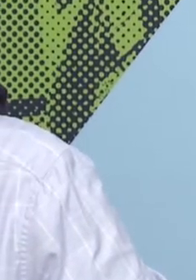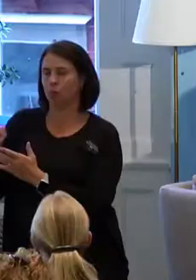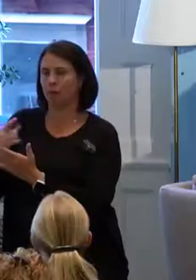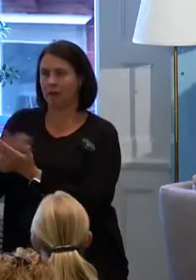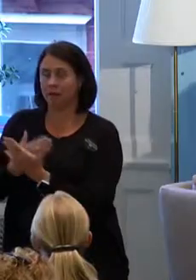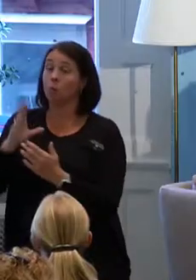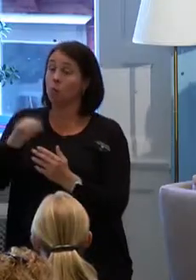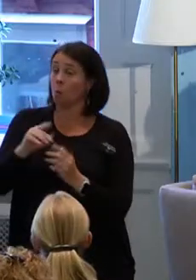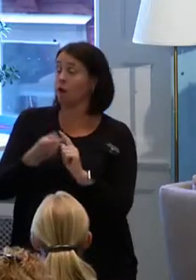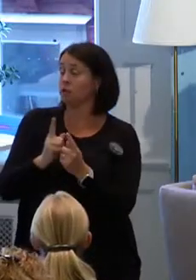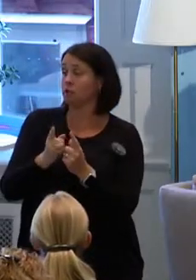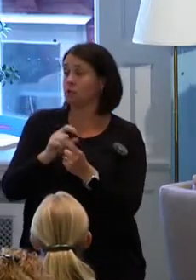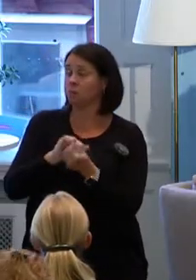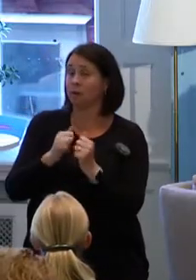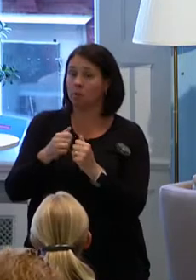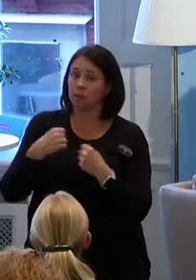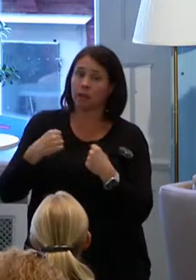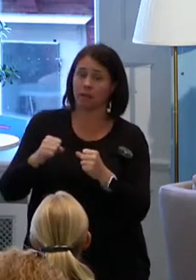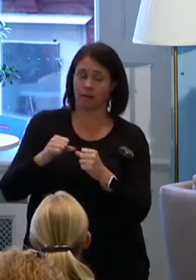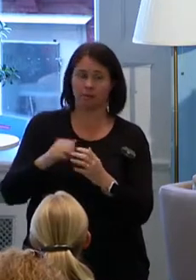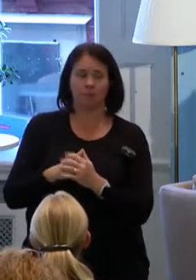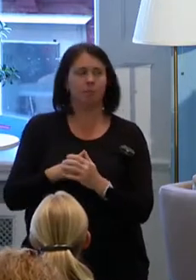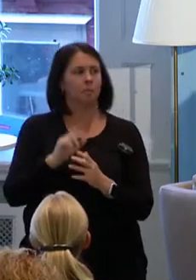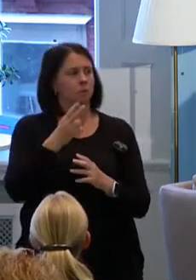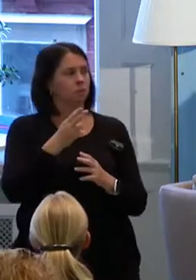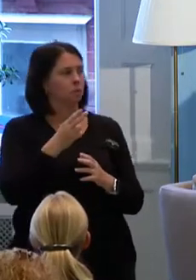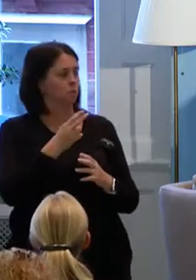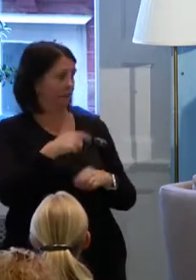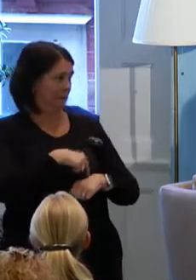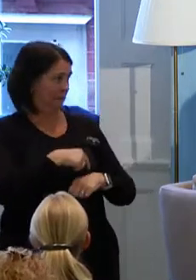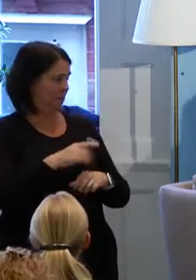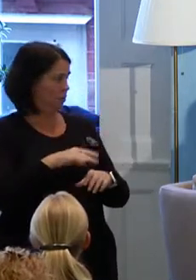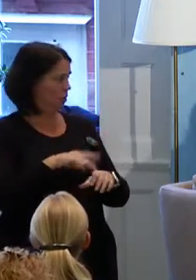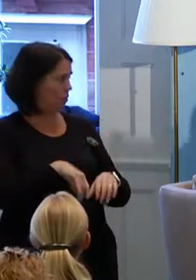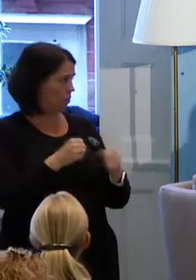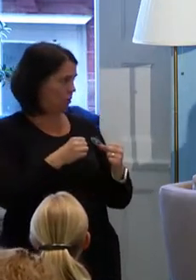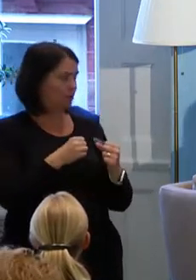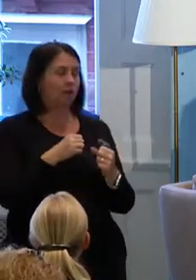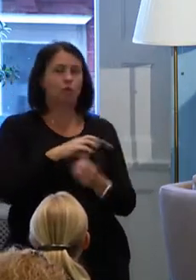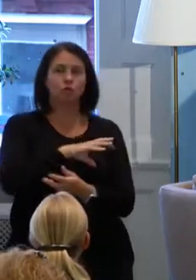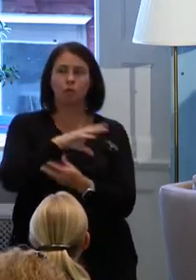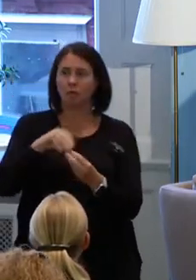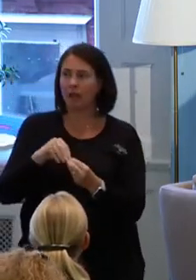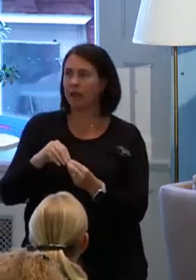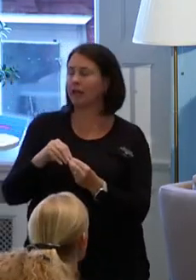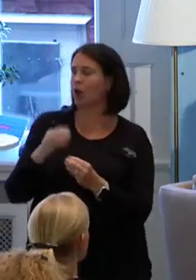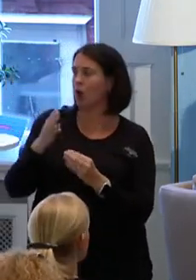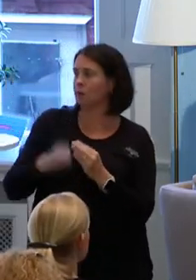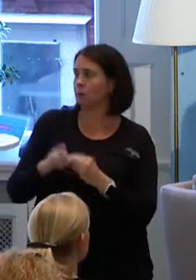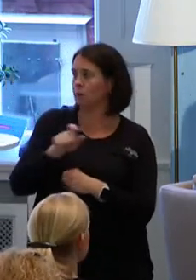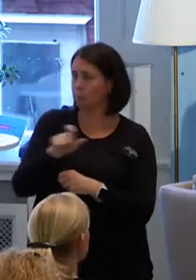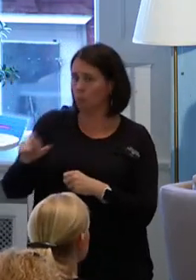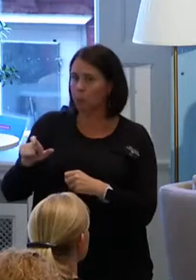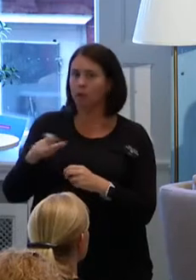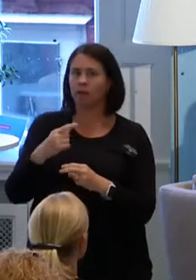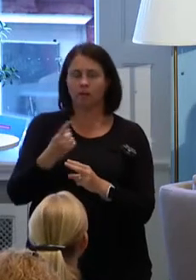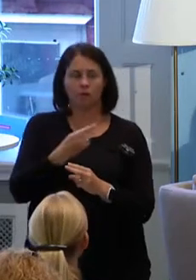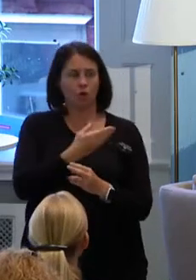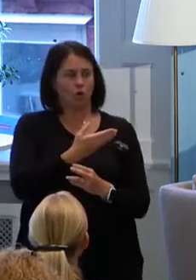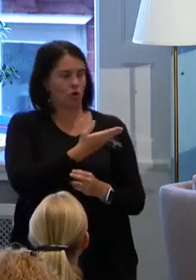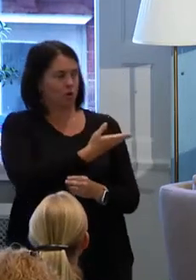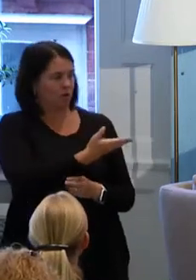Vi ska göra så, klockan är det dags att bryta. Ni ska få ett avslutande ord. Så om vi nu summerar, nu får ni önska en förändring.